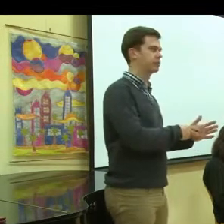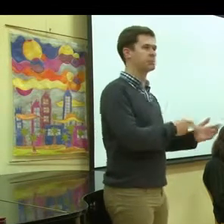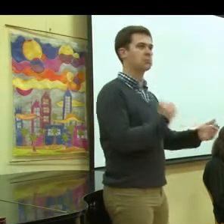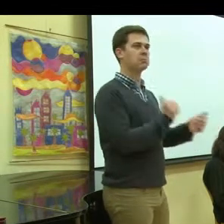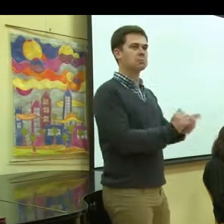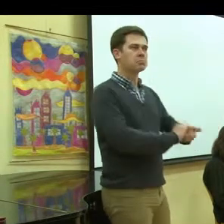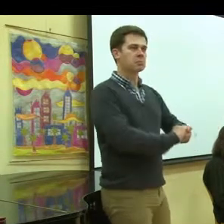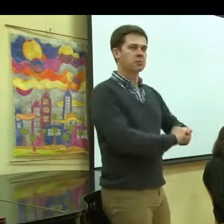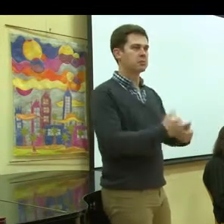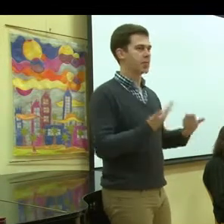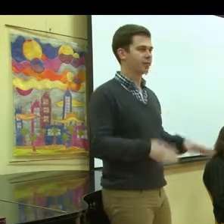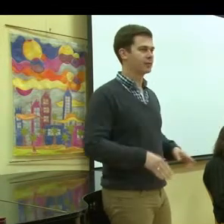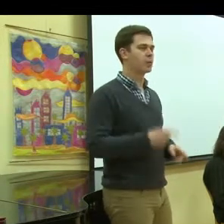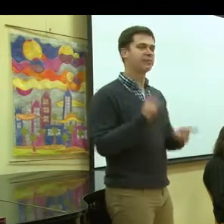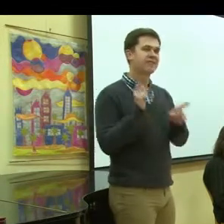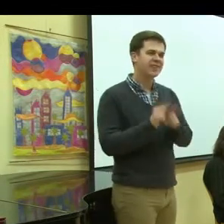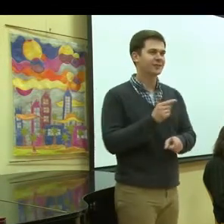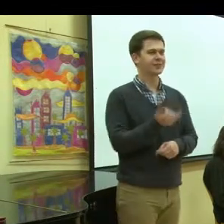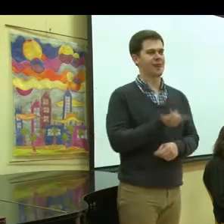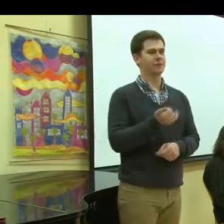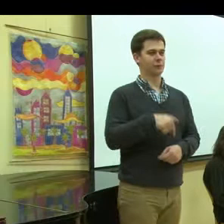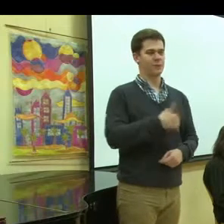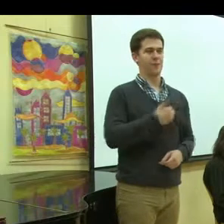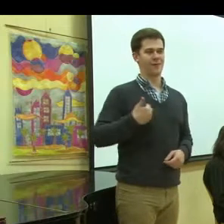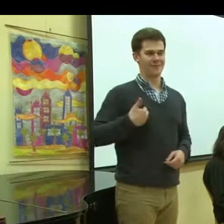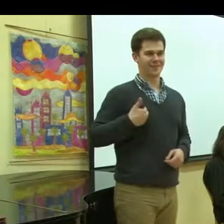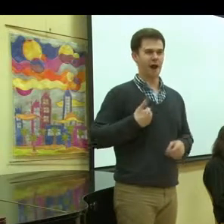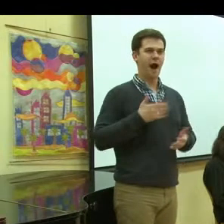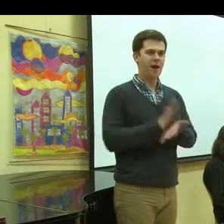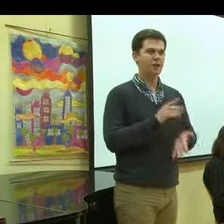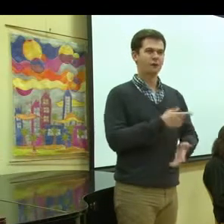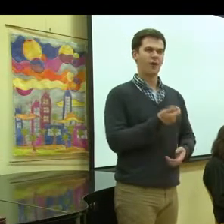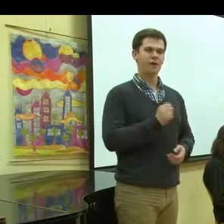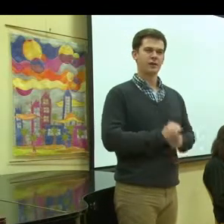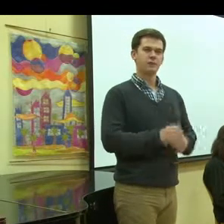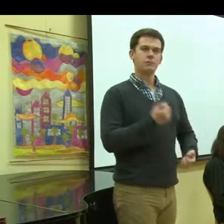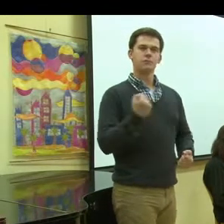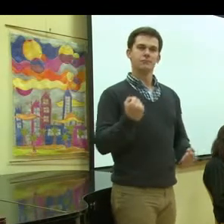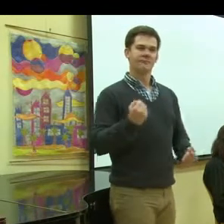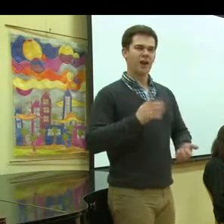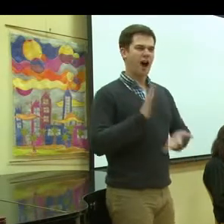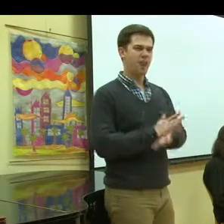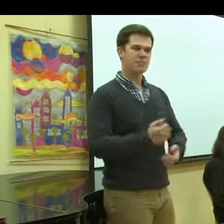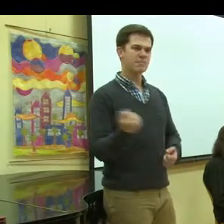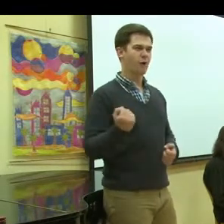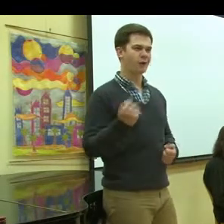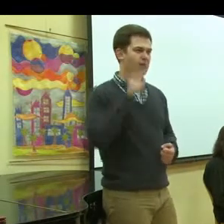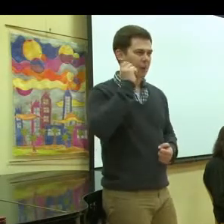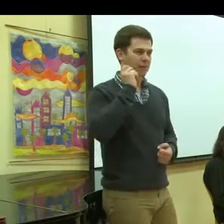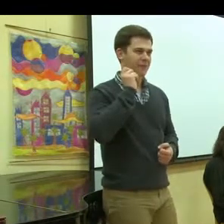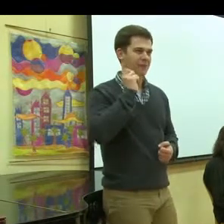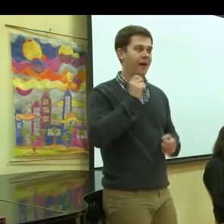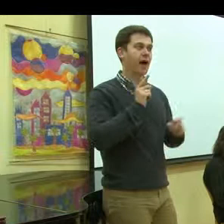że jakby no jako kobieta, to myślę, że też typowe dla nas Polek mamy dosyć silne charaktery. No i tango